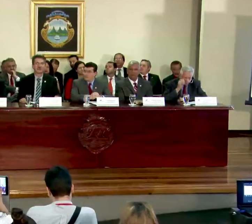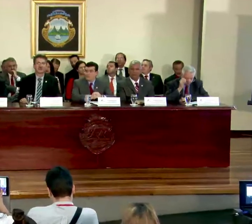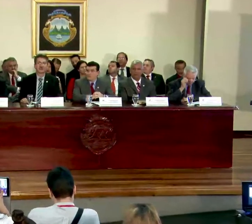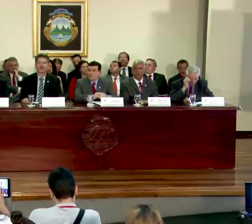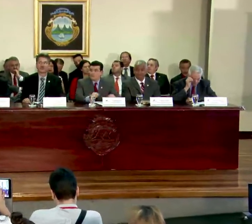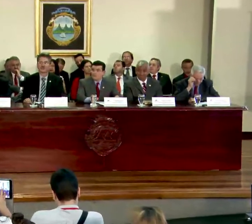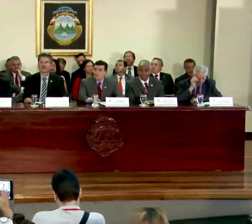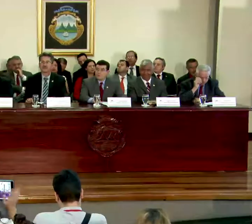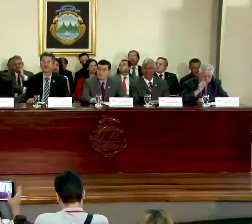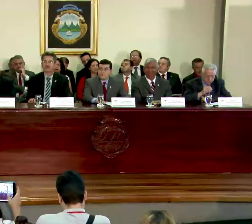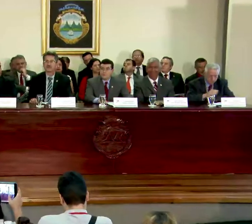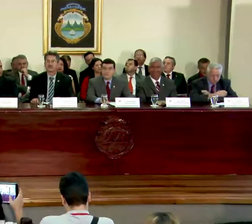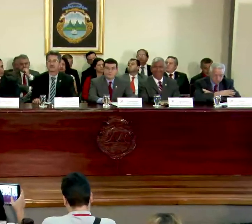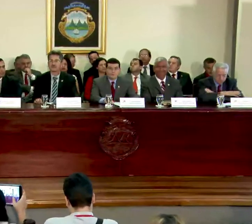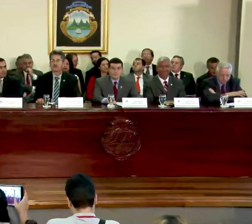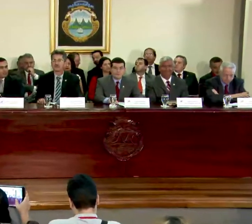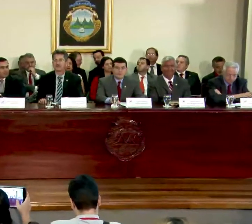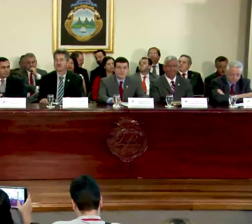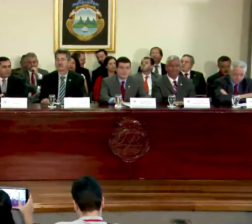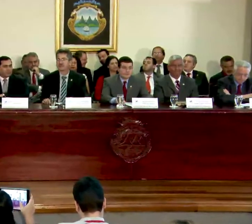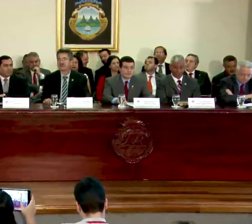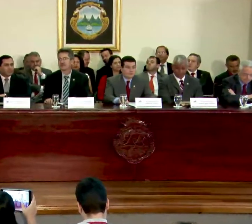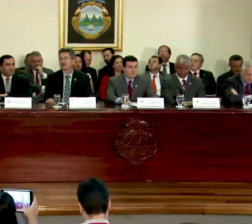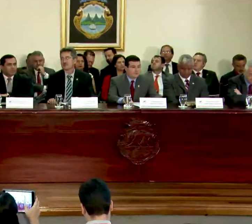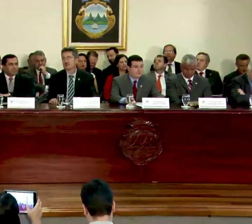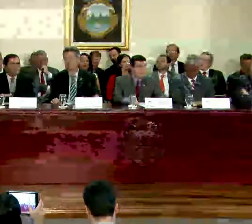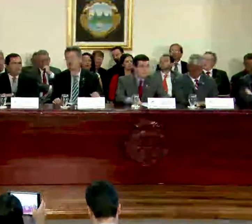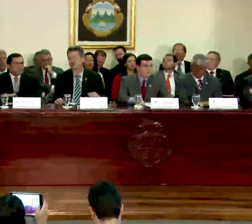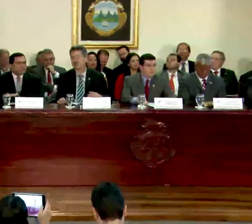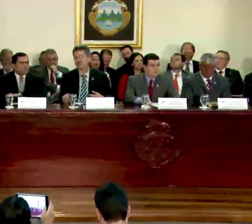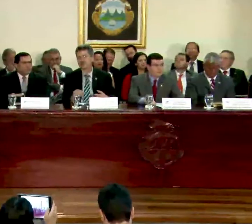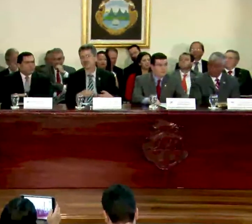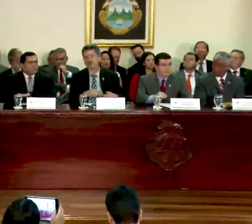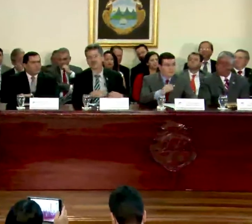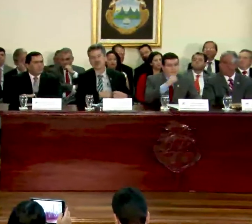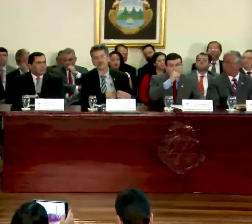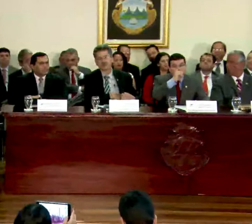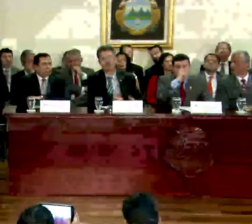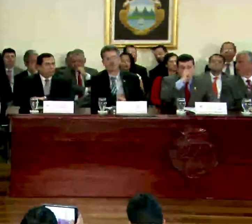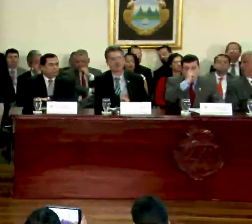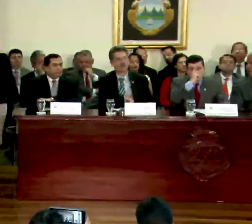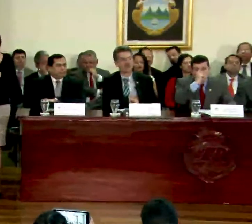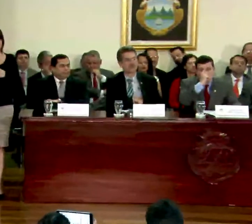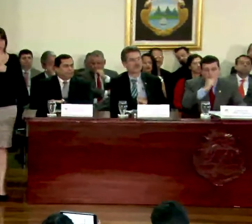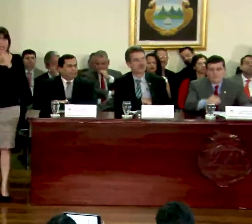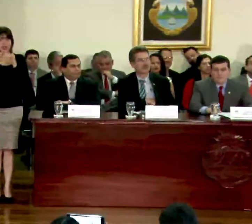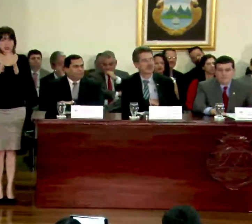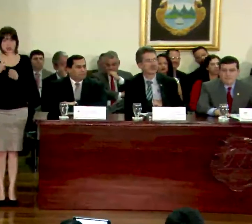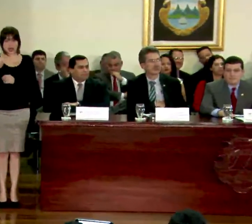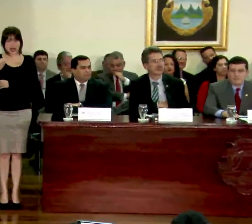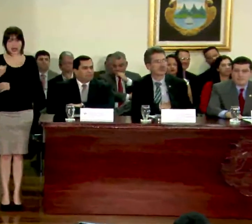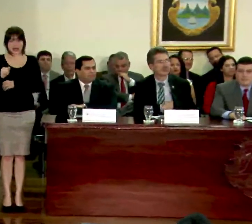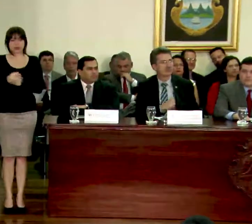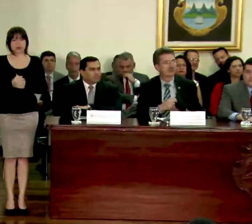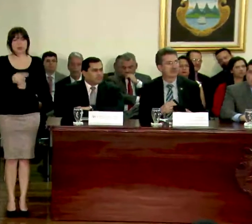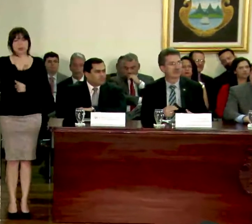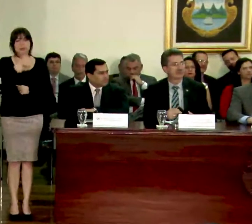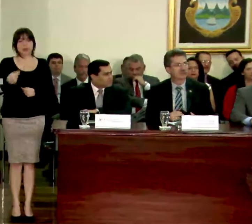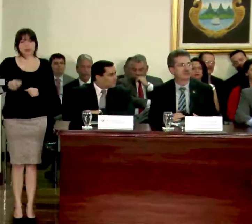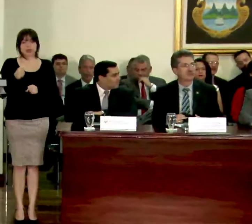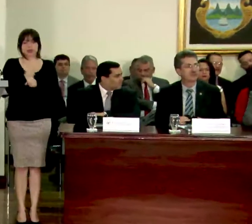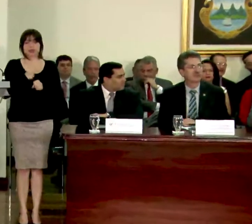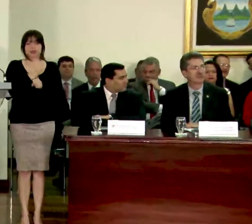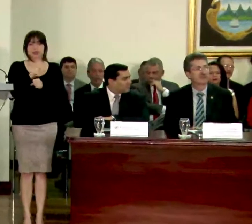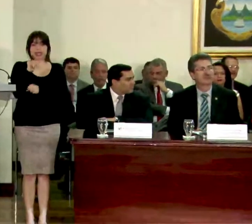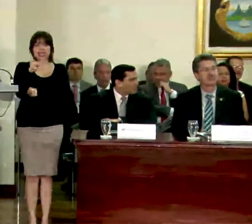Turismo, ministro de Salud, ministro de Ambiente, ministro de Comunicación, ministro de Agricultura, AI, presidente ejecutivo